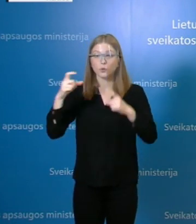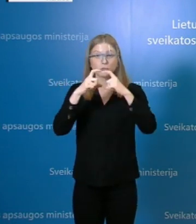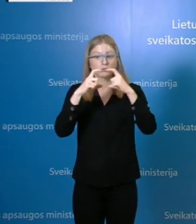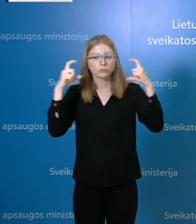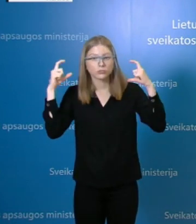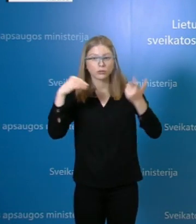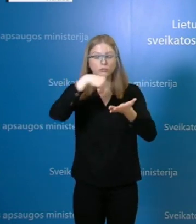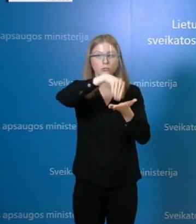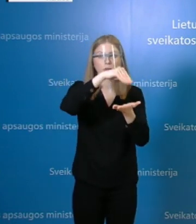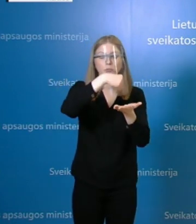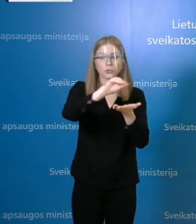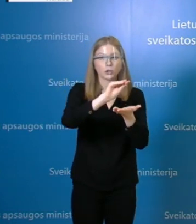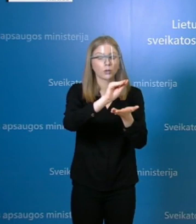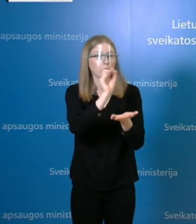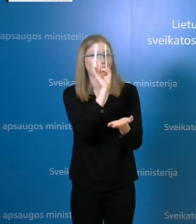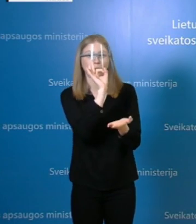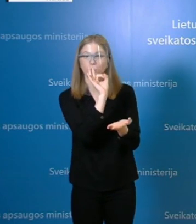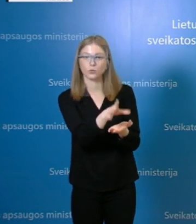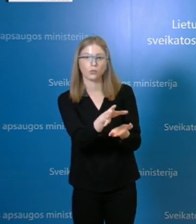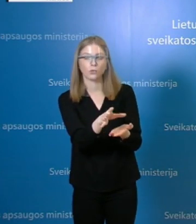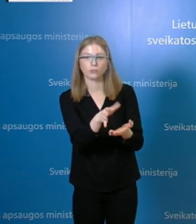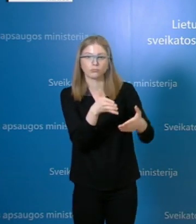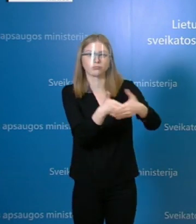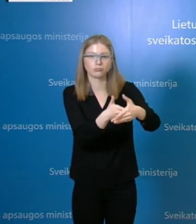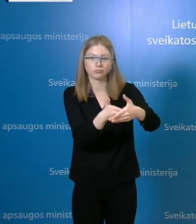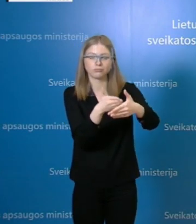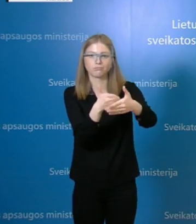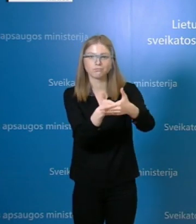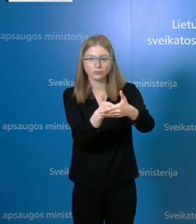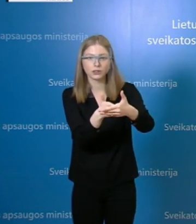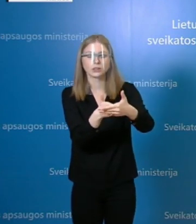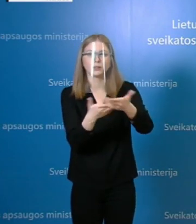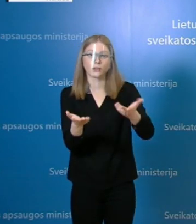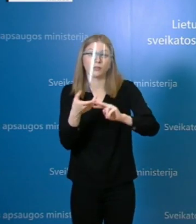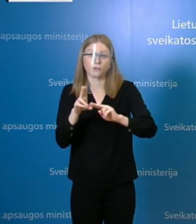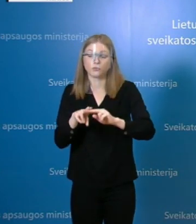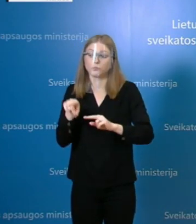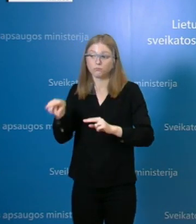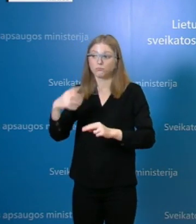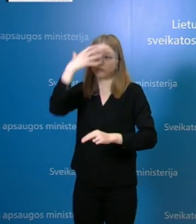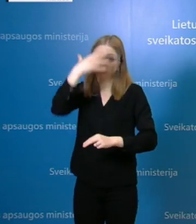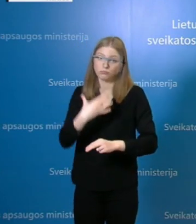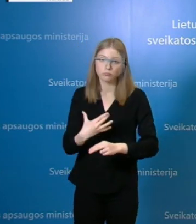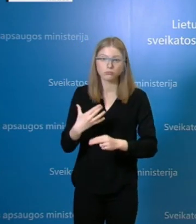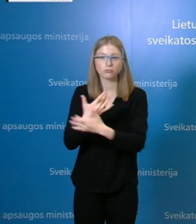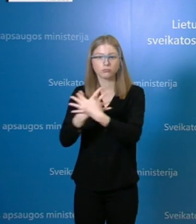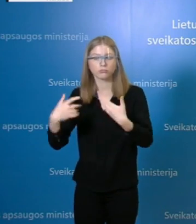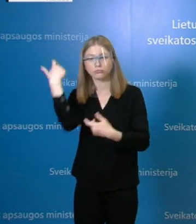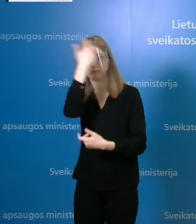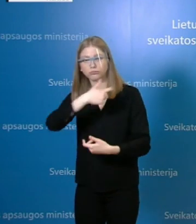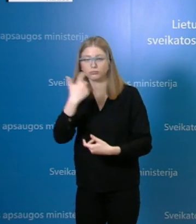ar vaistinėse, ar kitose pardavimo vietose ne visiems buvo įmanoma. Ir dalis žmonių patys